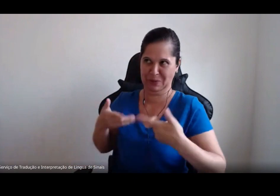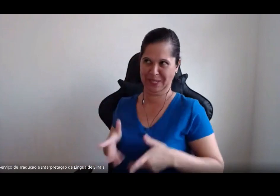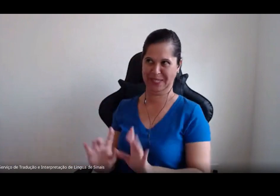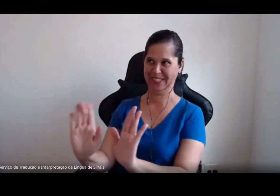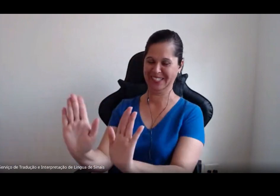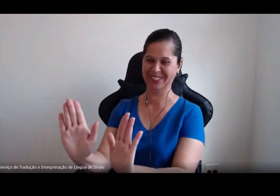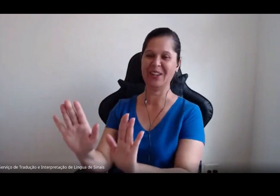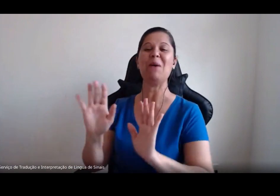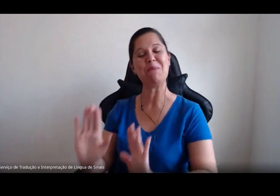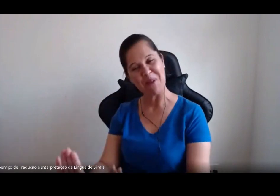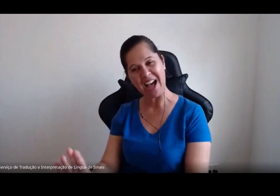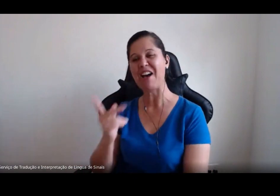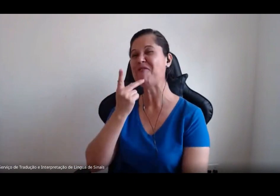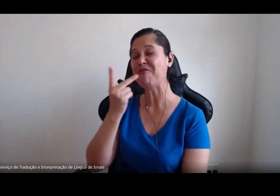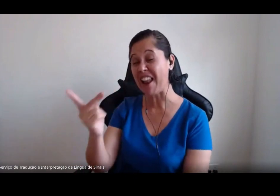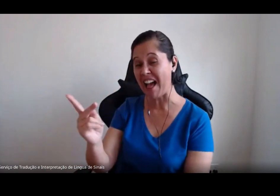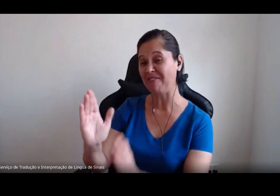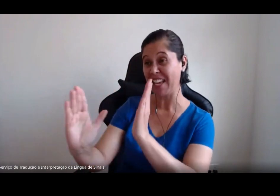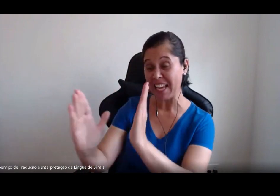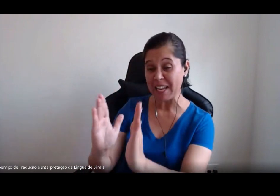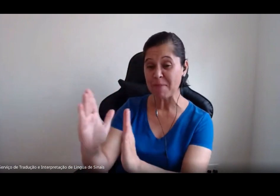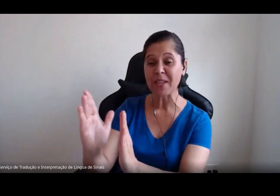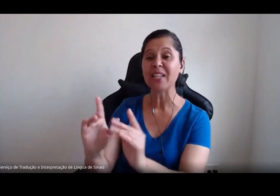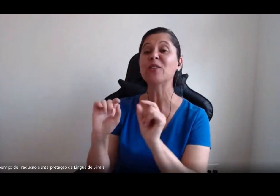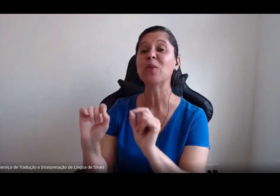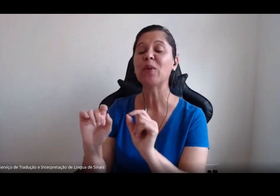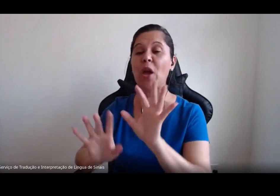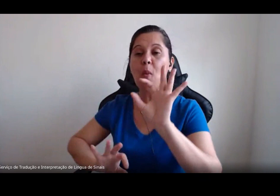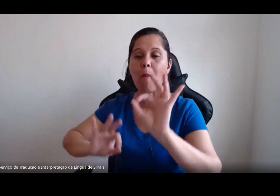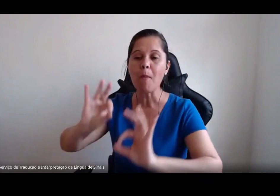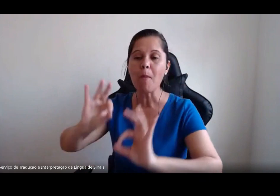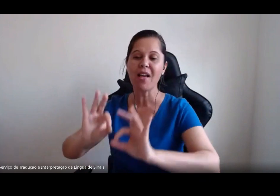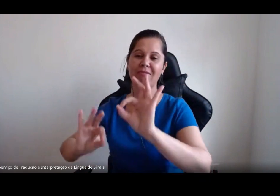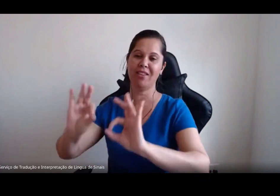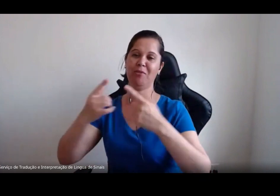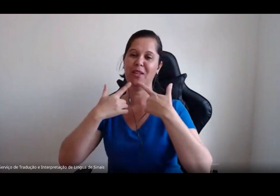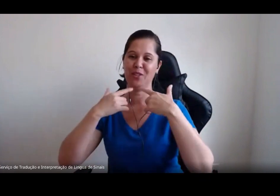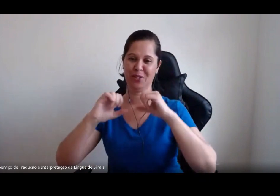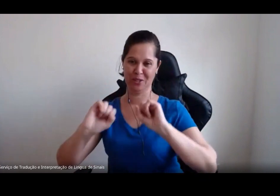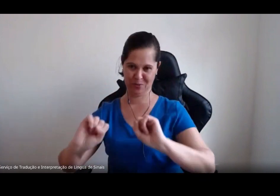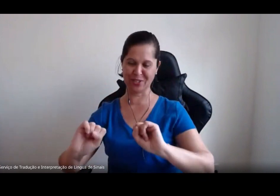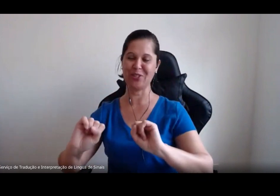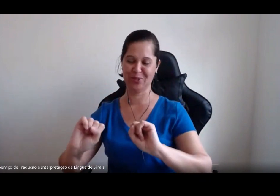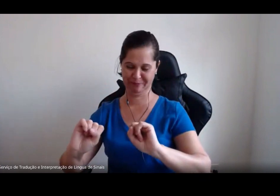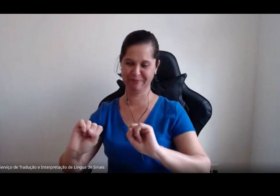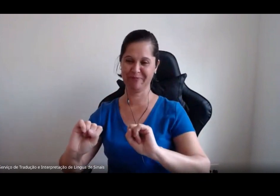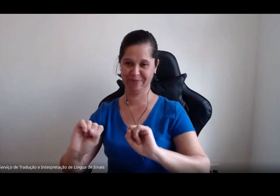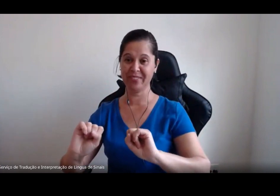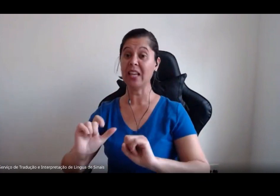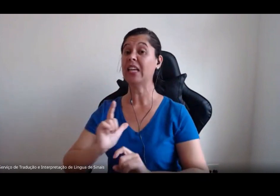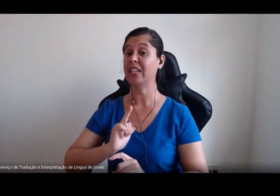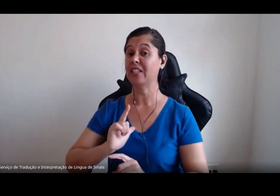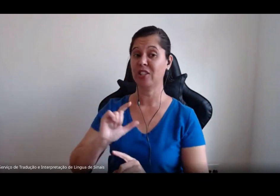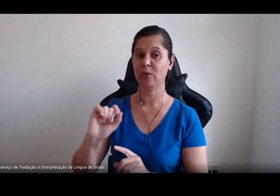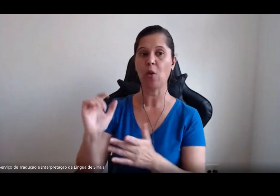viu, Renata, ainda? Com o que se chamava naquele momento de planejamento linguístico, né?